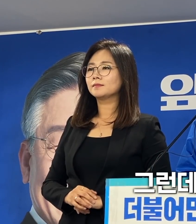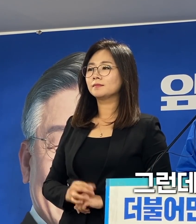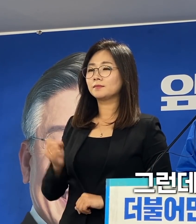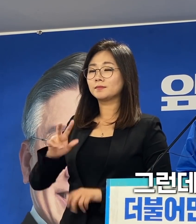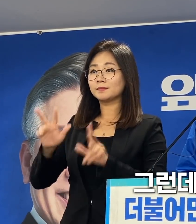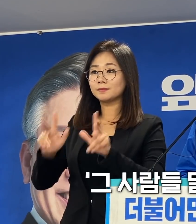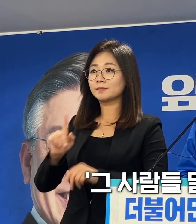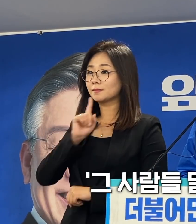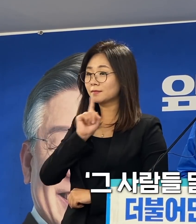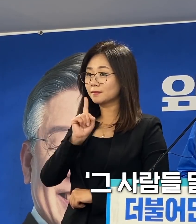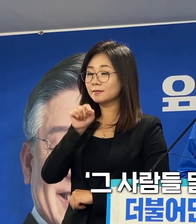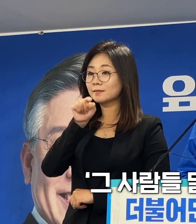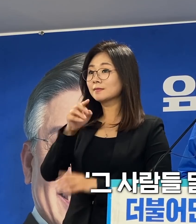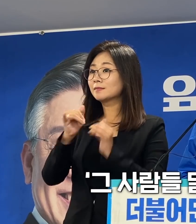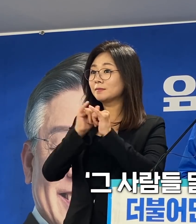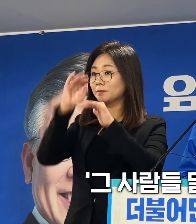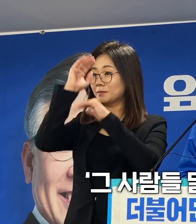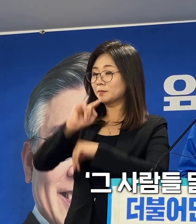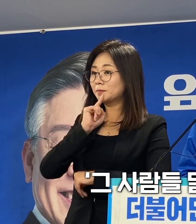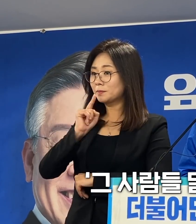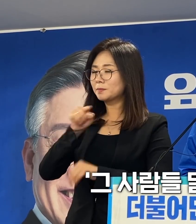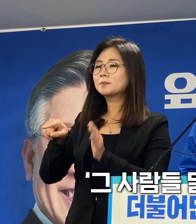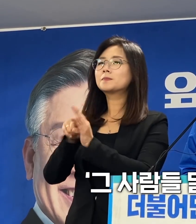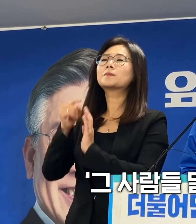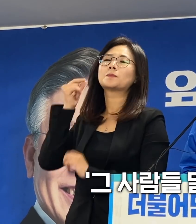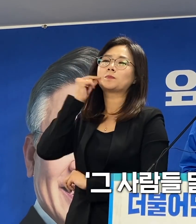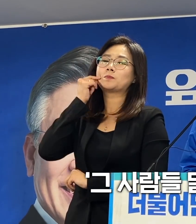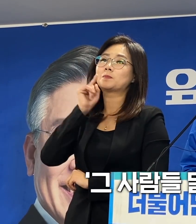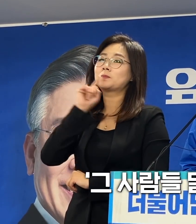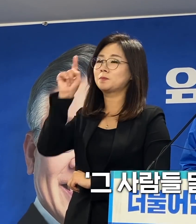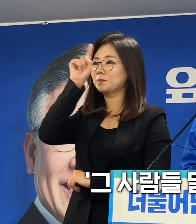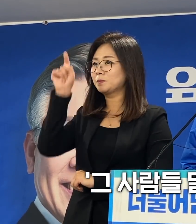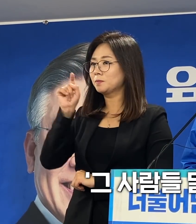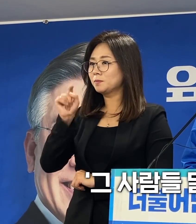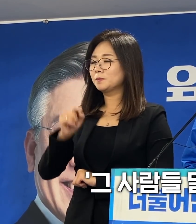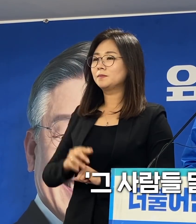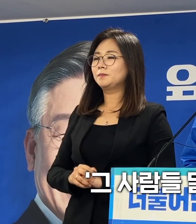그런데 이제 와서 그 사람들 말은 못 믿겠다니요.